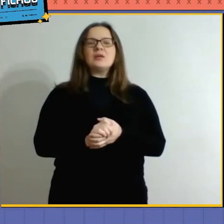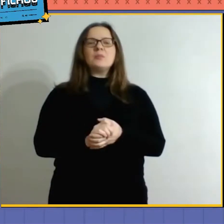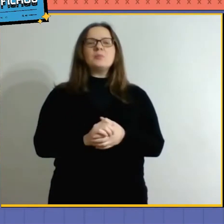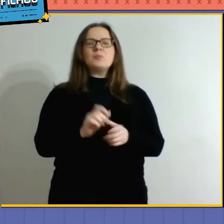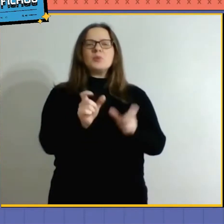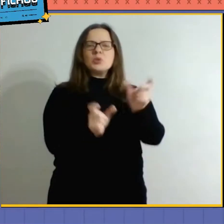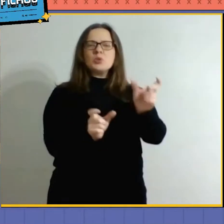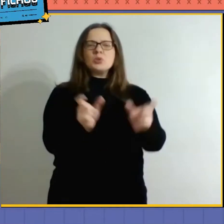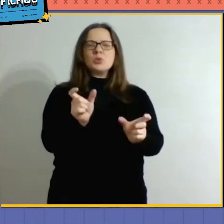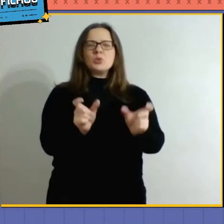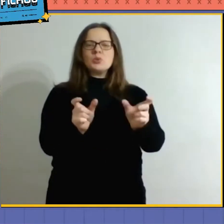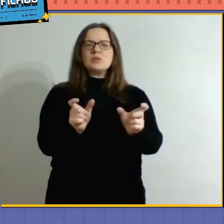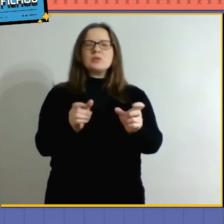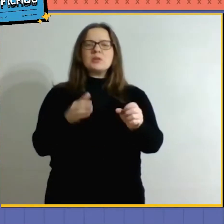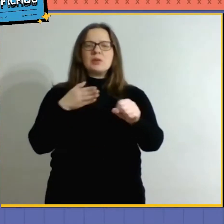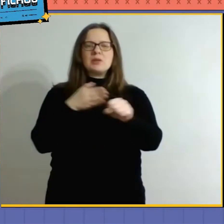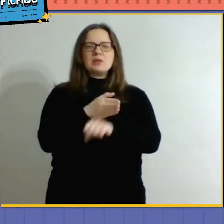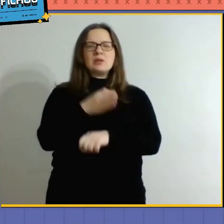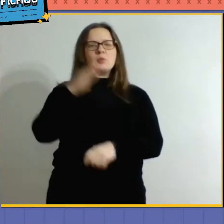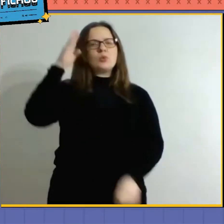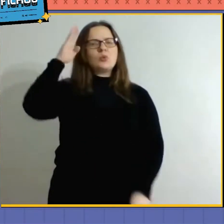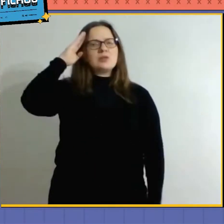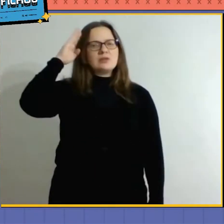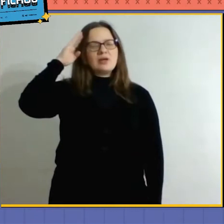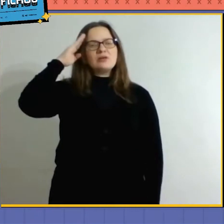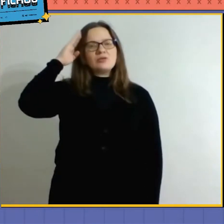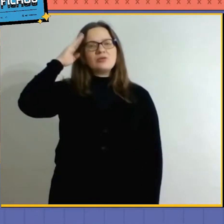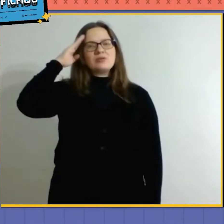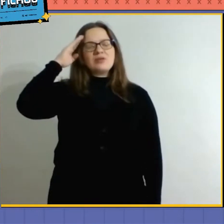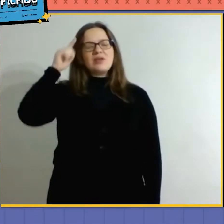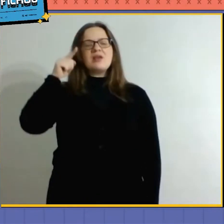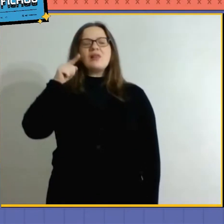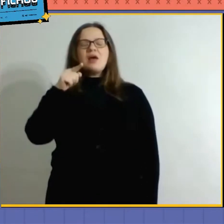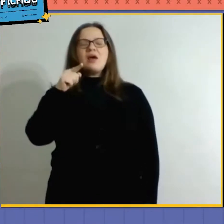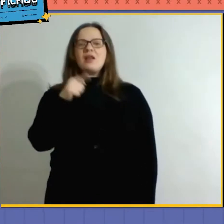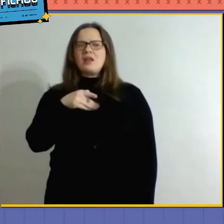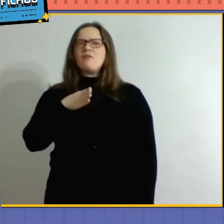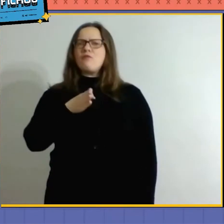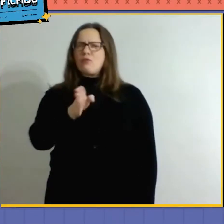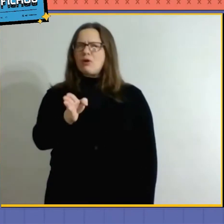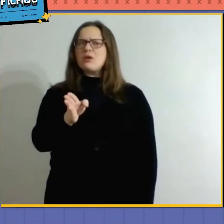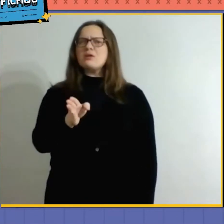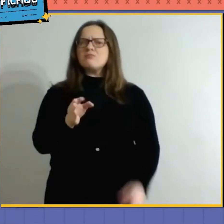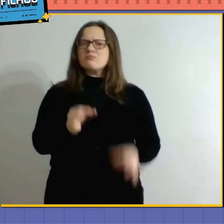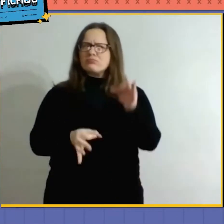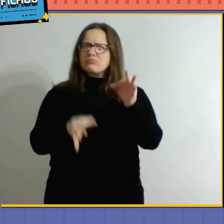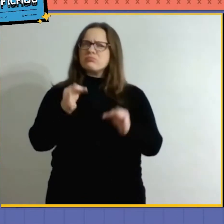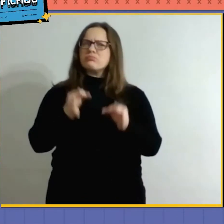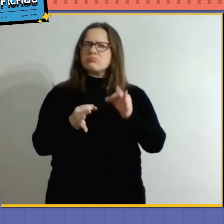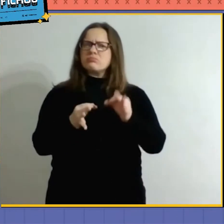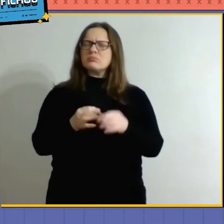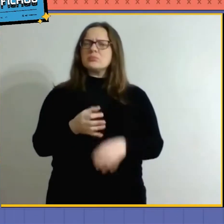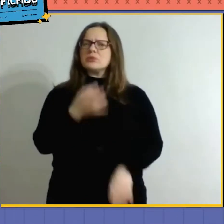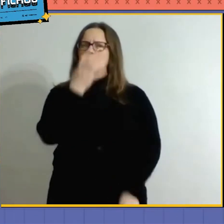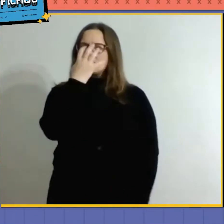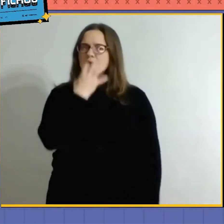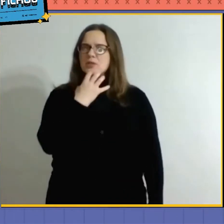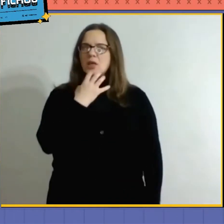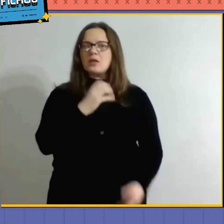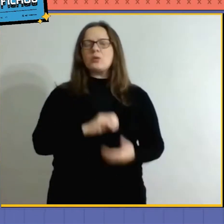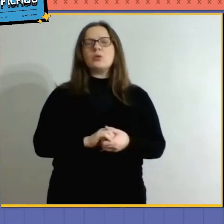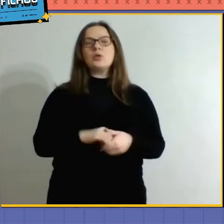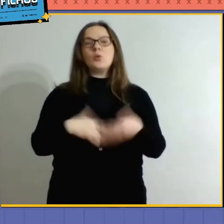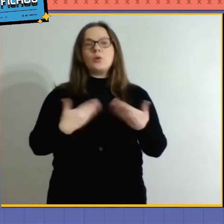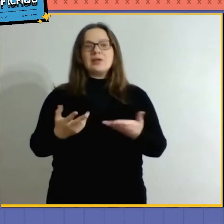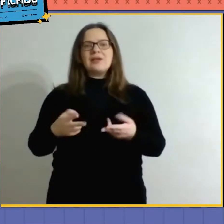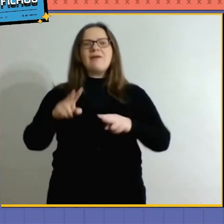como esse Eles serão punidos tá ele chegou até a corte Marcial enquanto ele tava preso